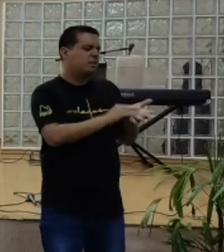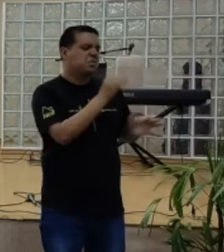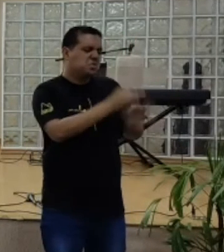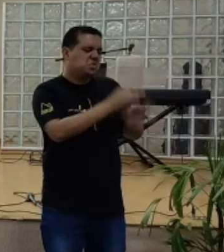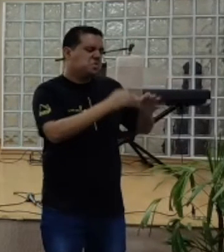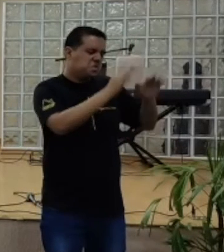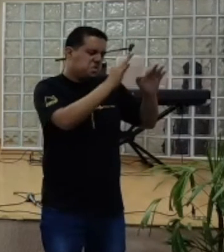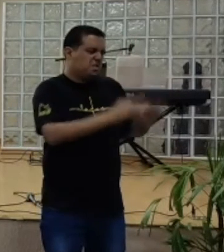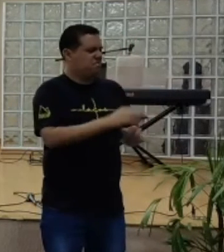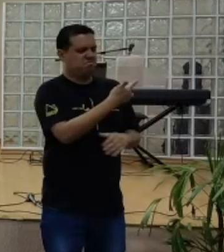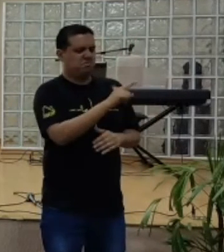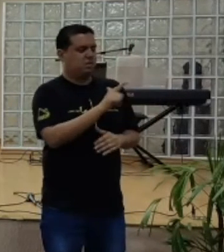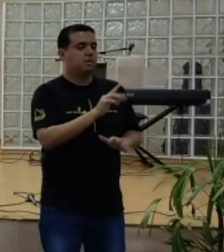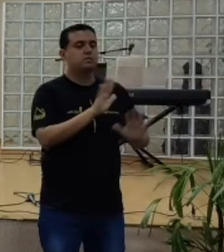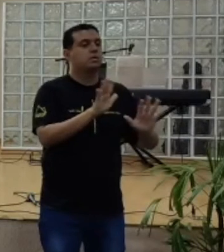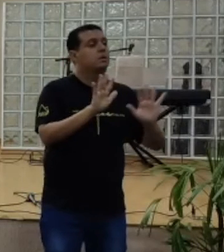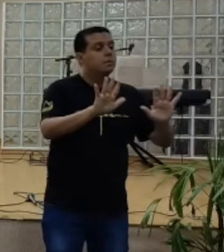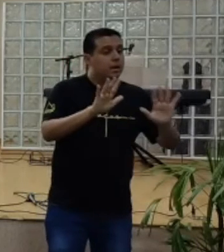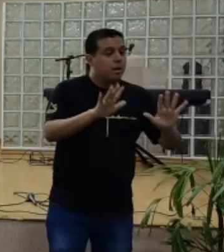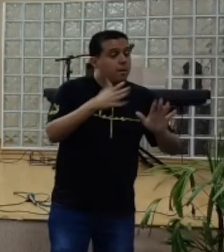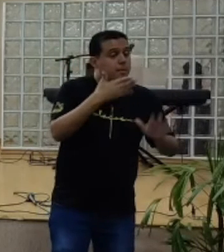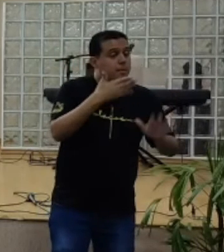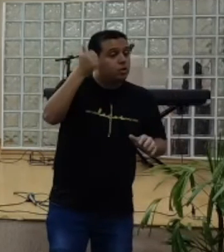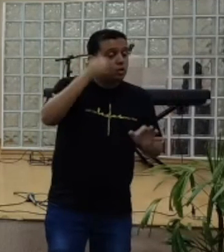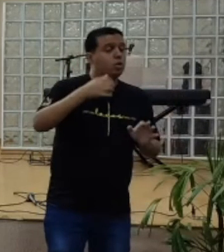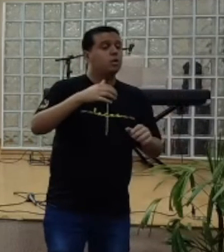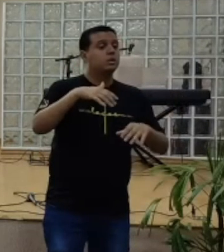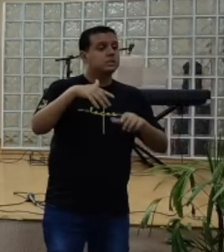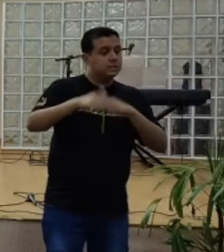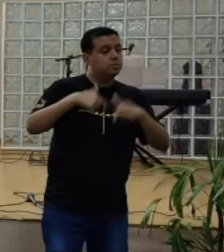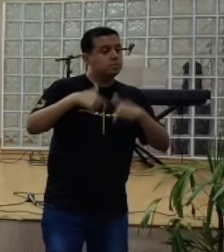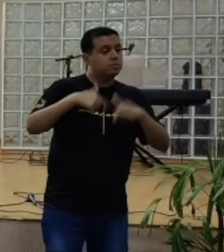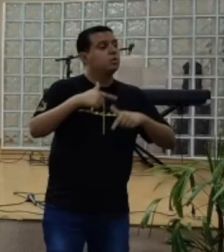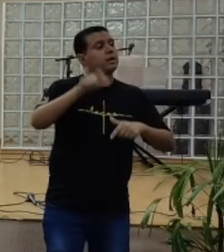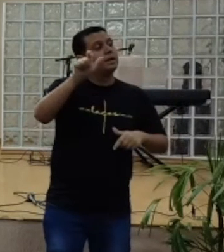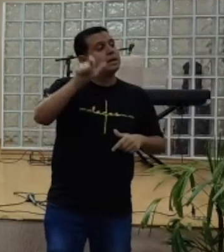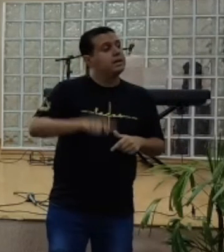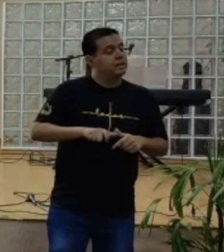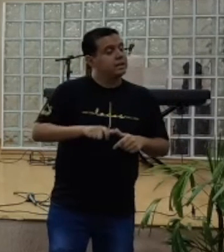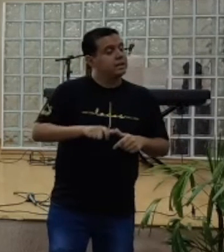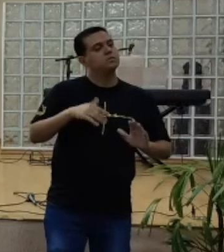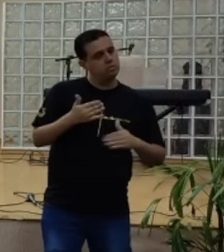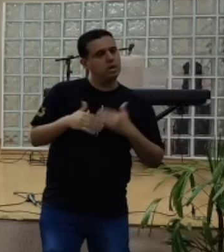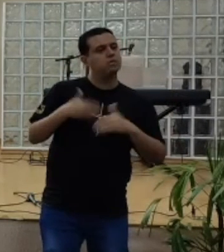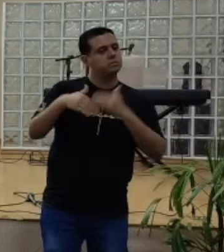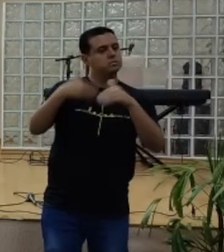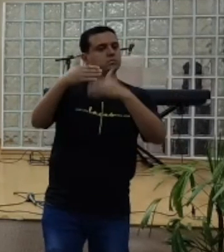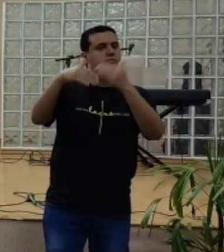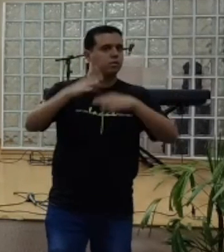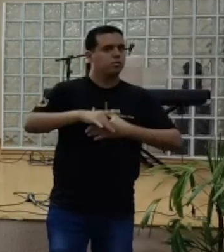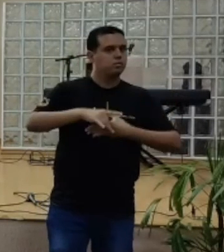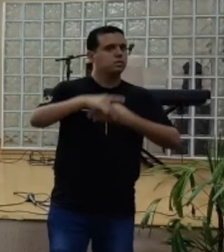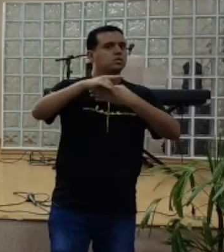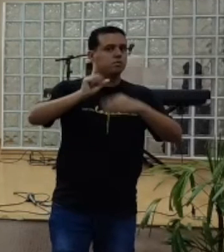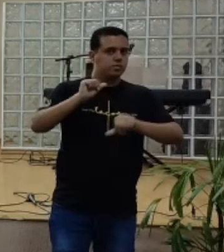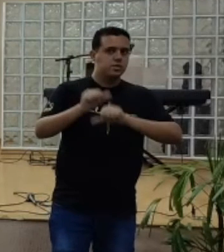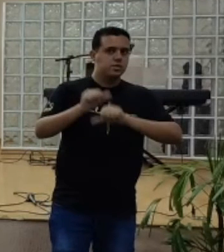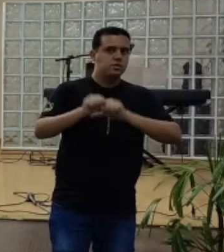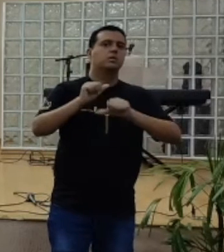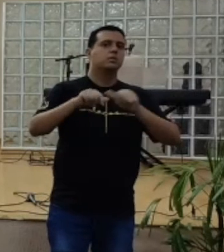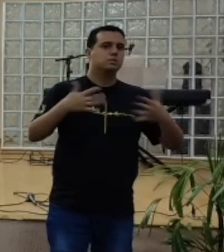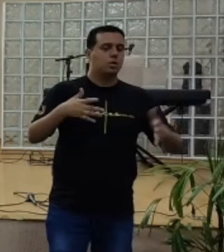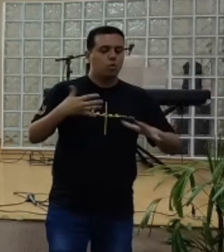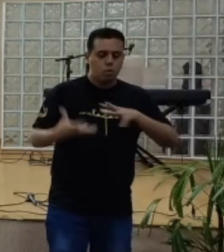são promovidos. Então, eu vivo num mundo de recompensas. E